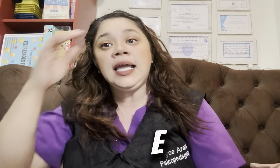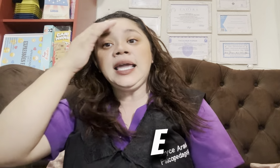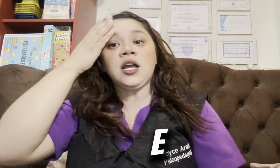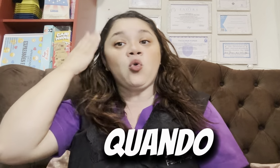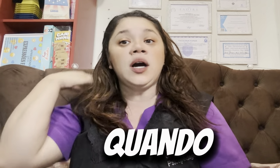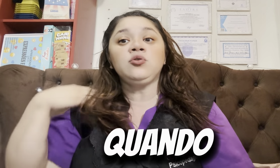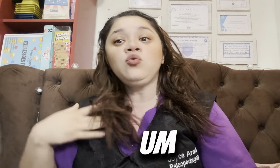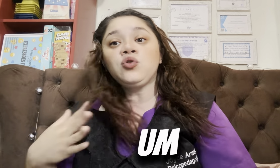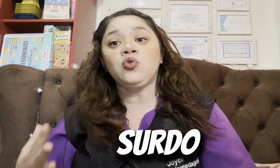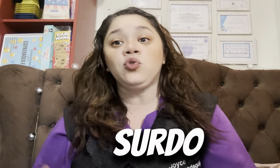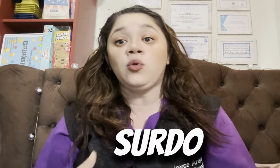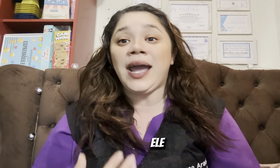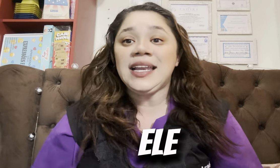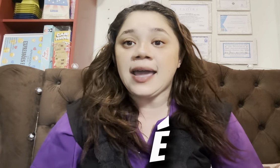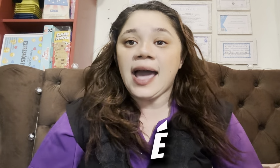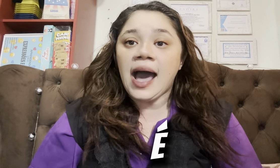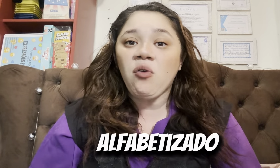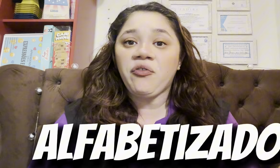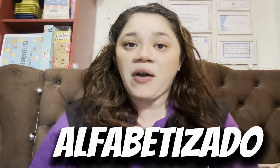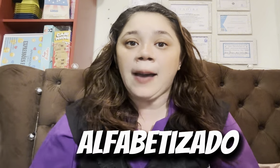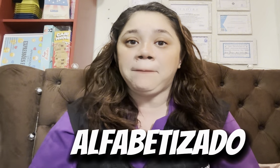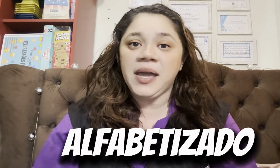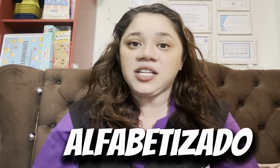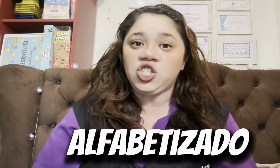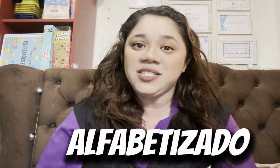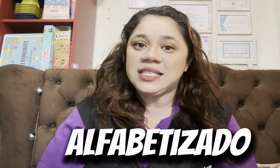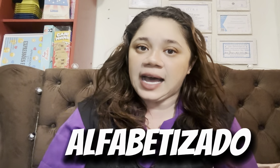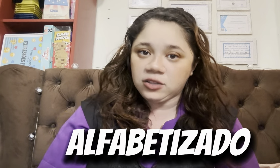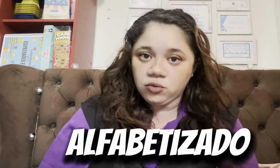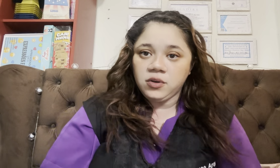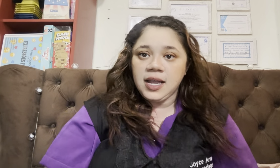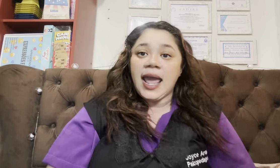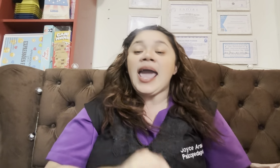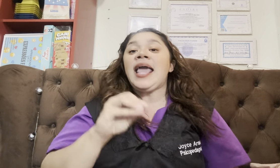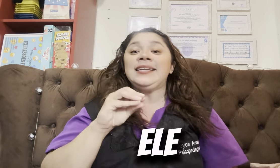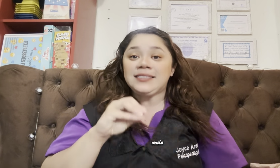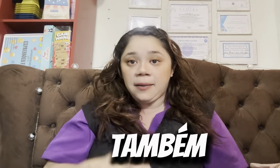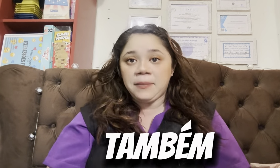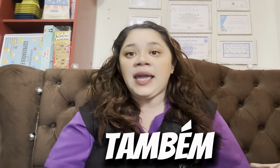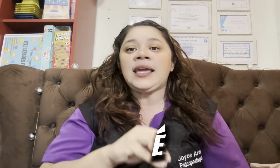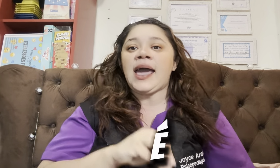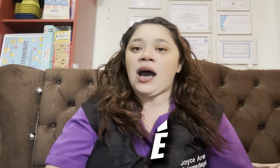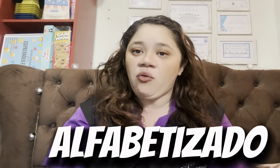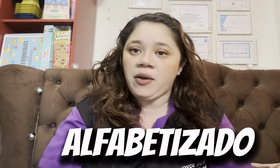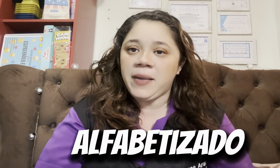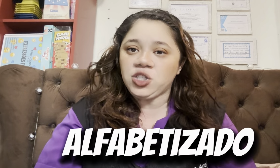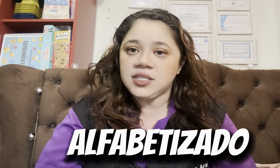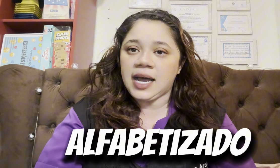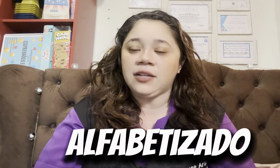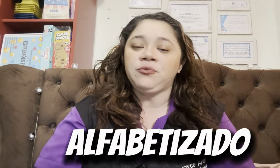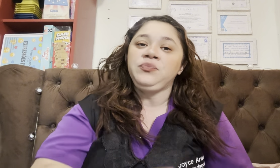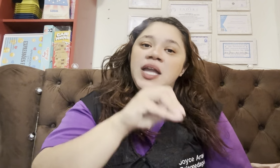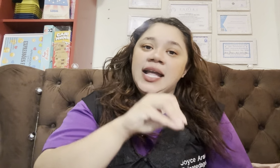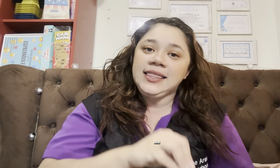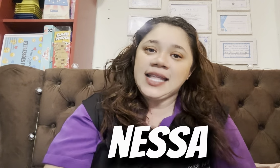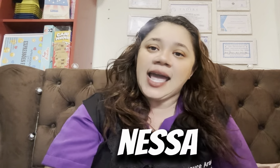E quando um surdo ele é alfabetizado, ele também é alfabetizado